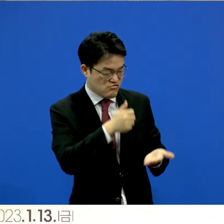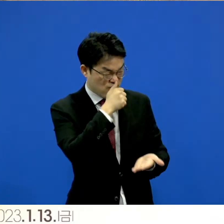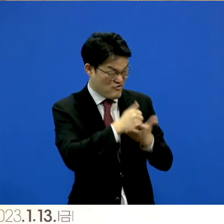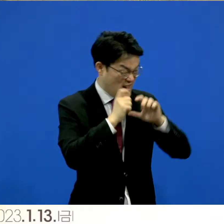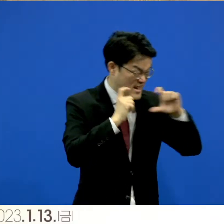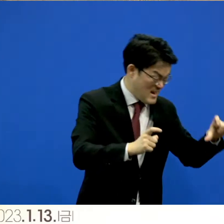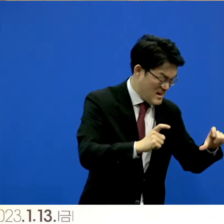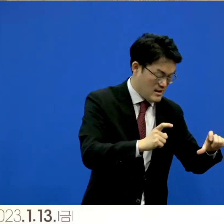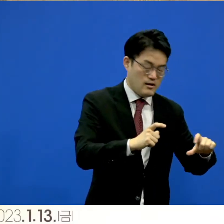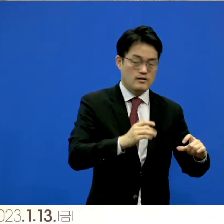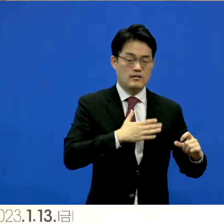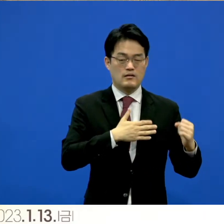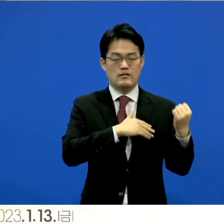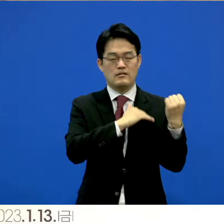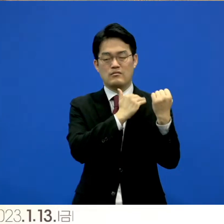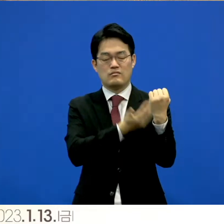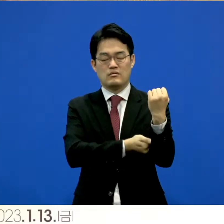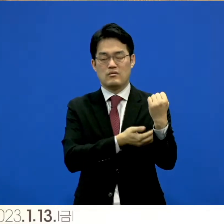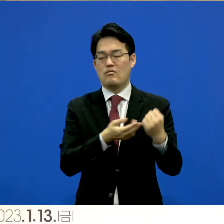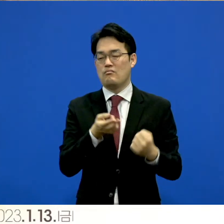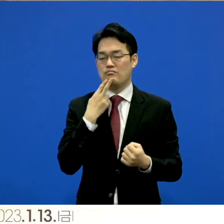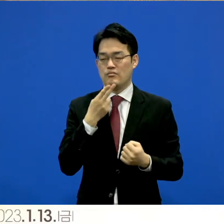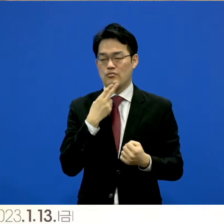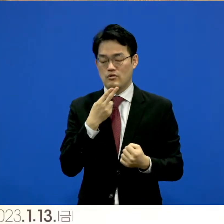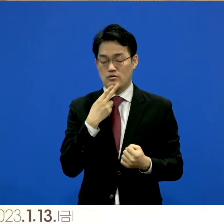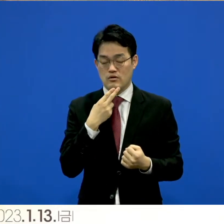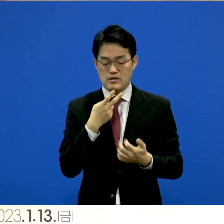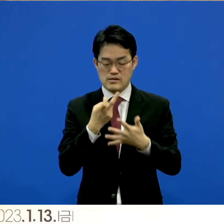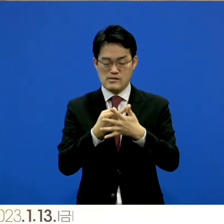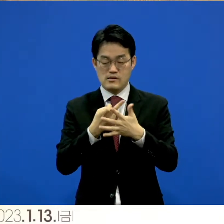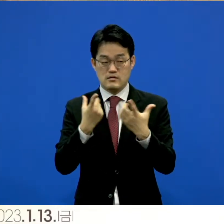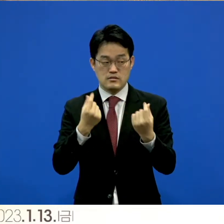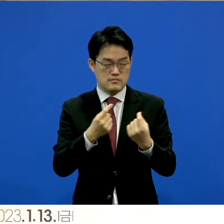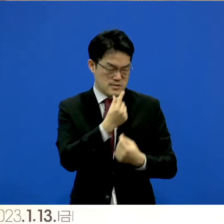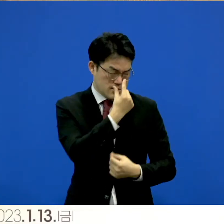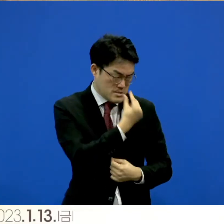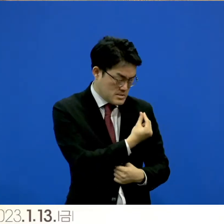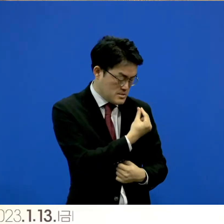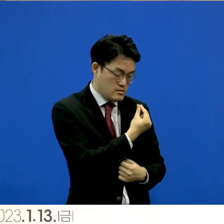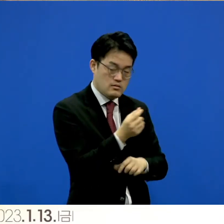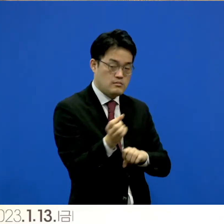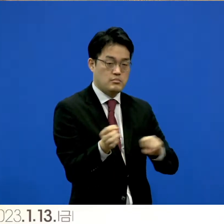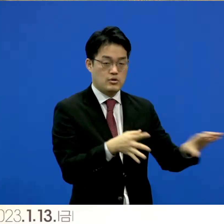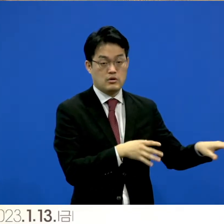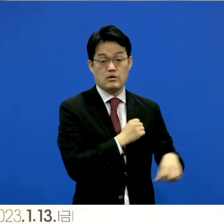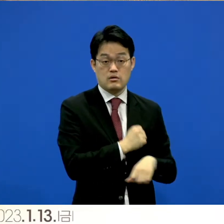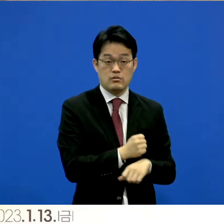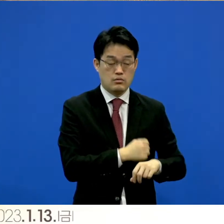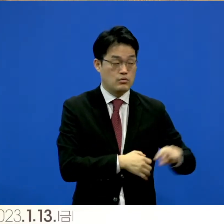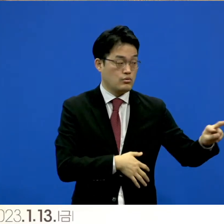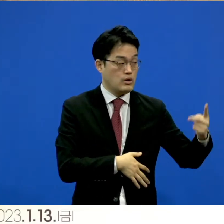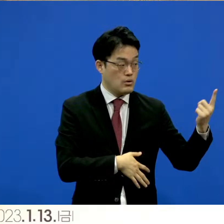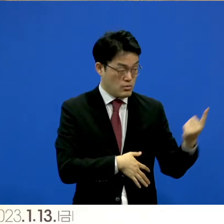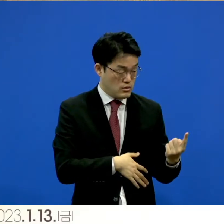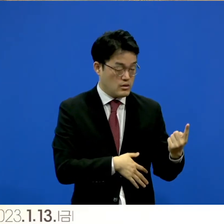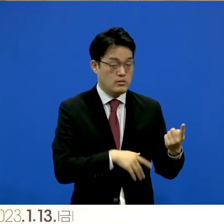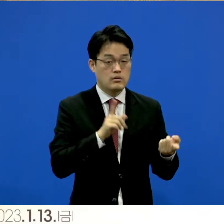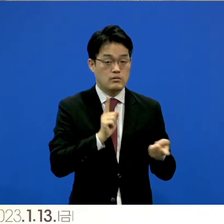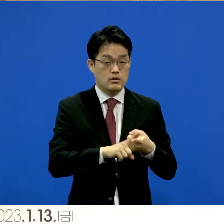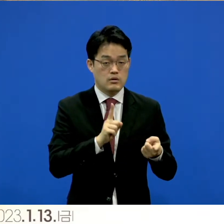없습니다. 큰아들과 같이 날카로운 시선을 내려놓아야 합니다. 우리가 돌아오는 이들에게 걸림돌이 되어서는 안